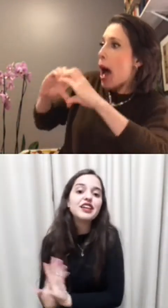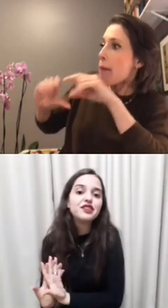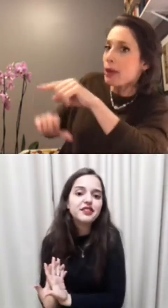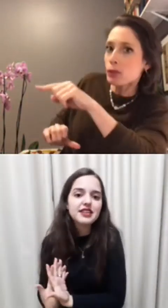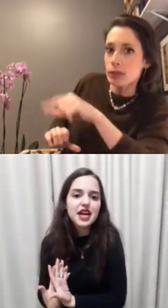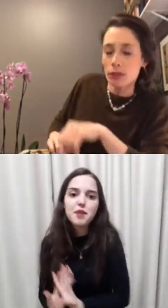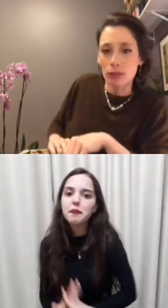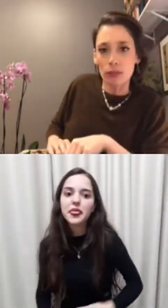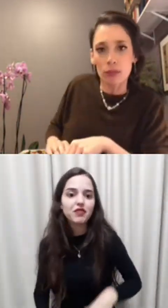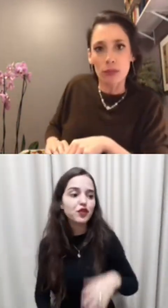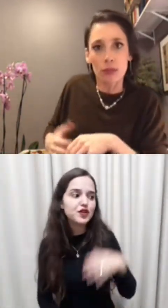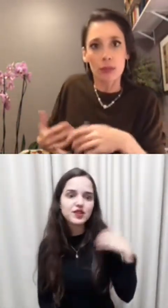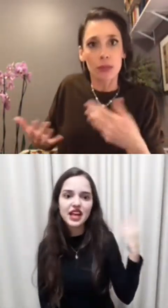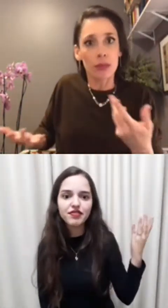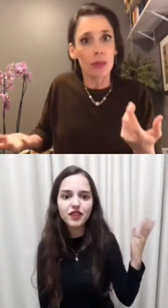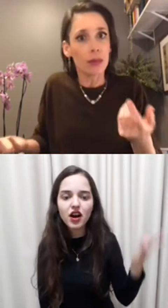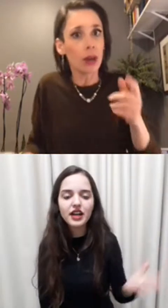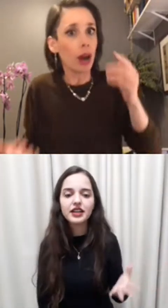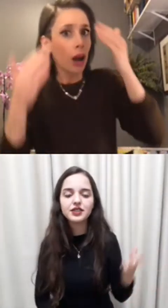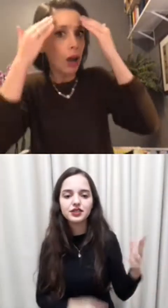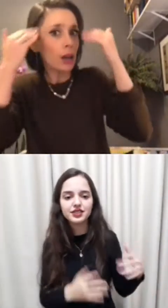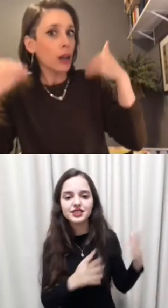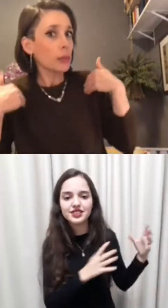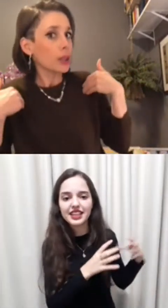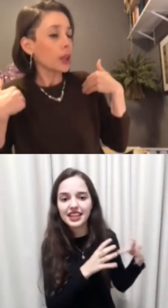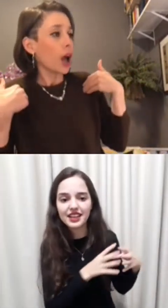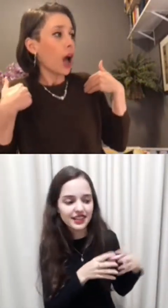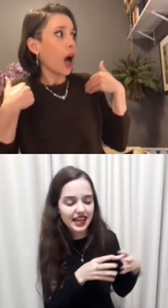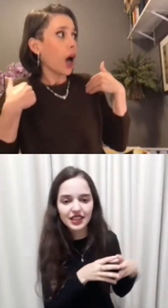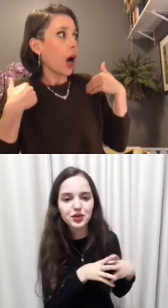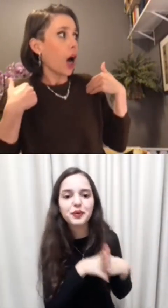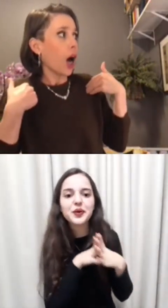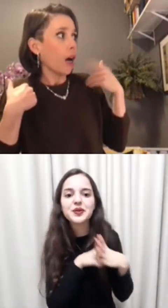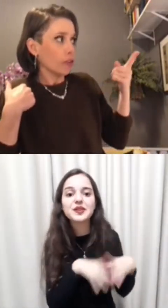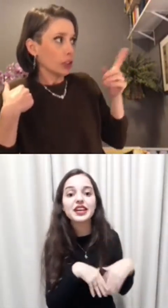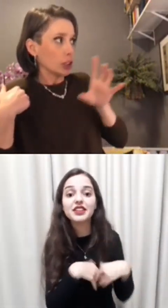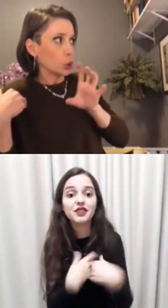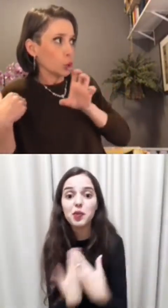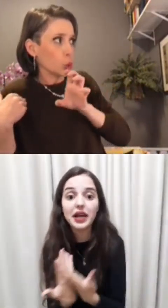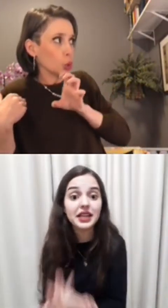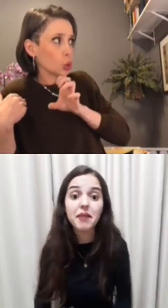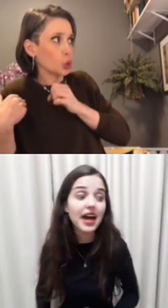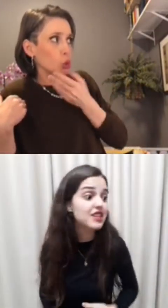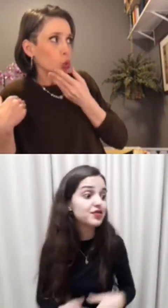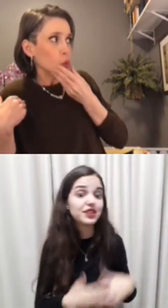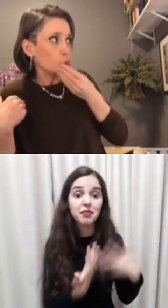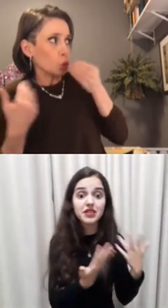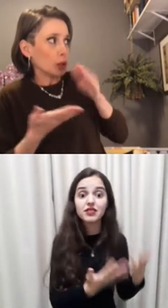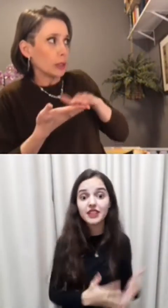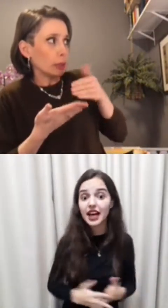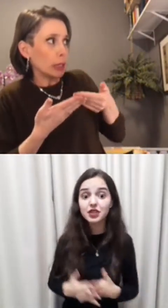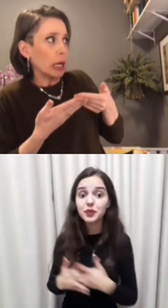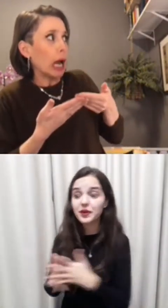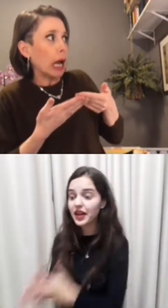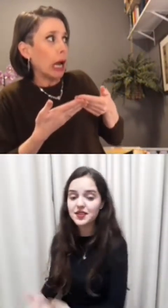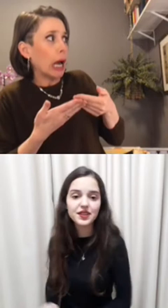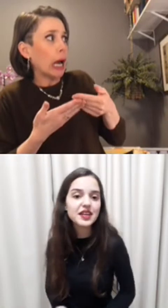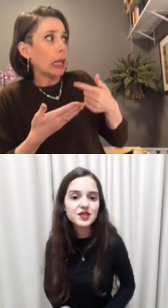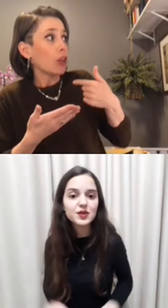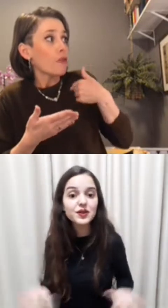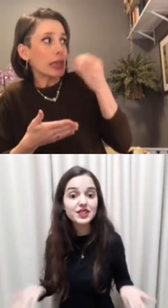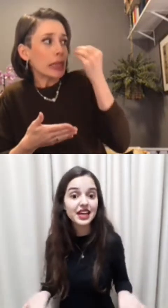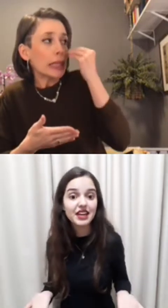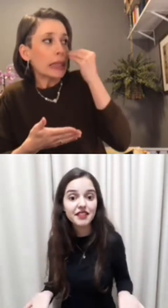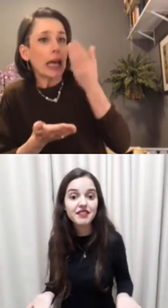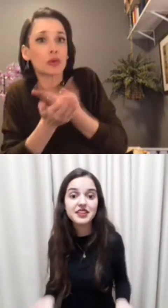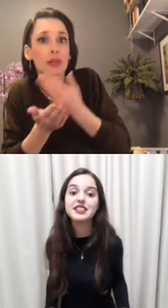o que eu fui fazer? Vou estudar fora daquela turma que eu tô estudando, vou aprender mais, vou ter mais contato, porque eu quero ajudar esse